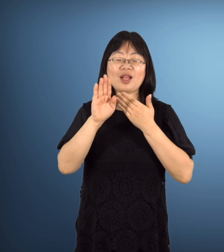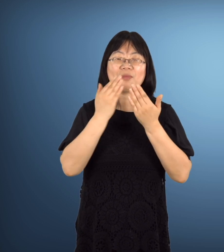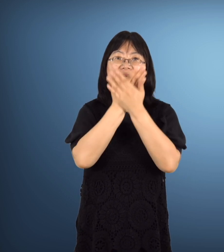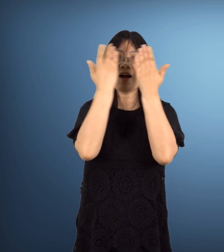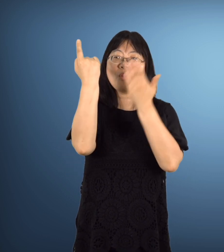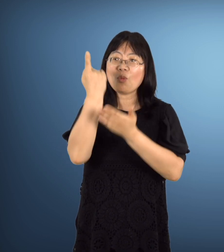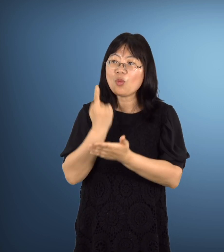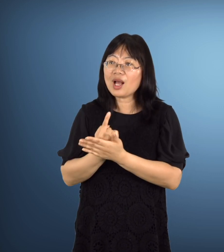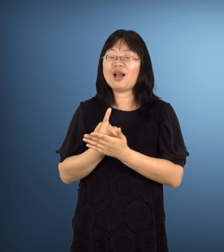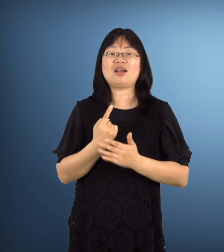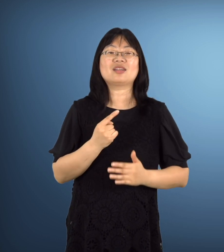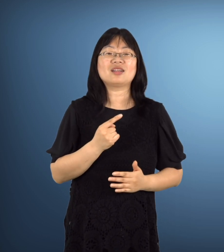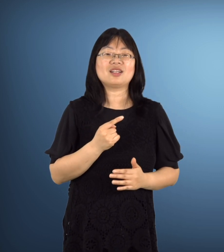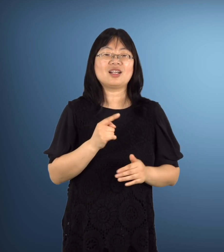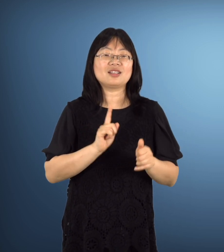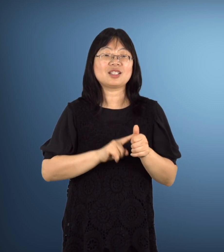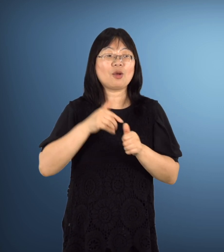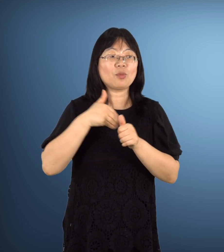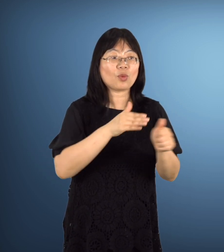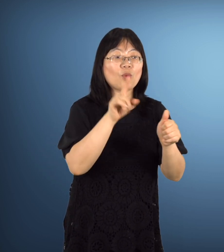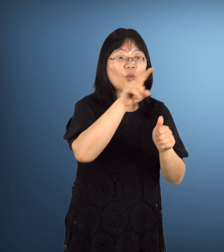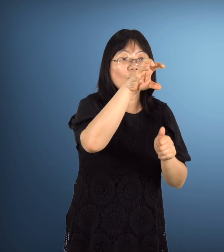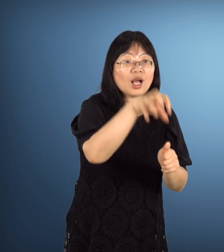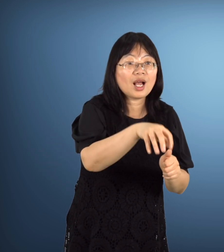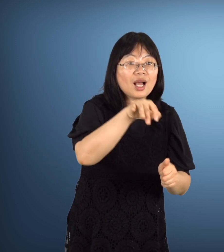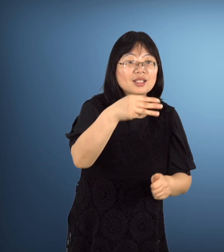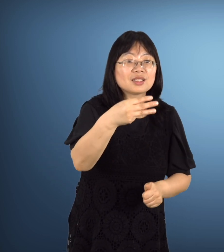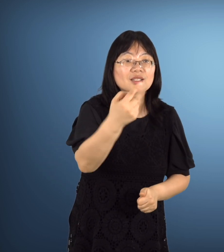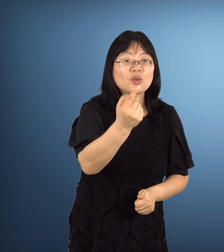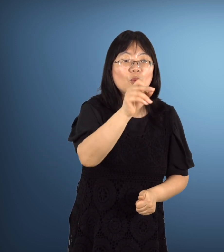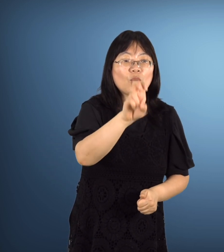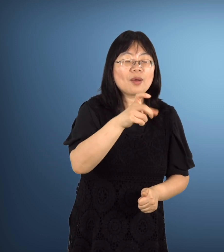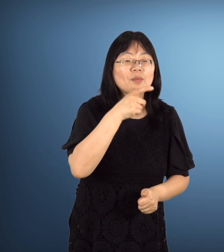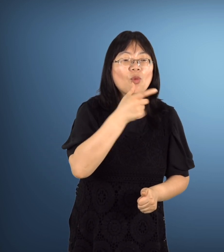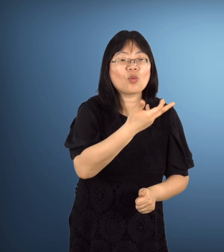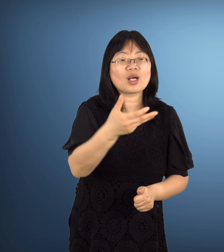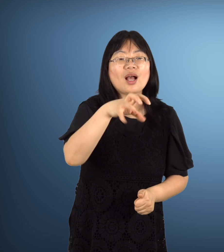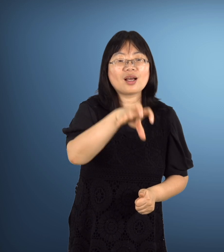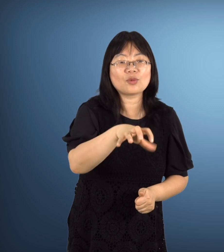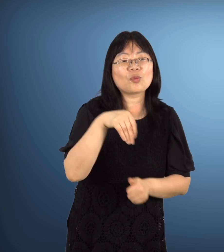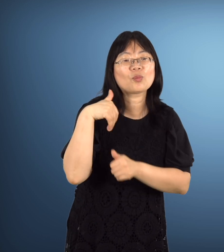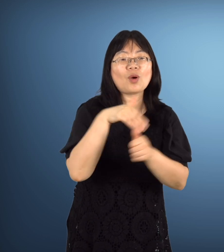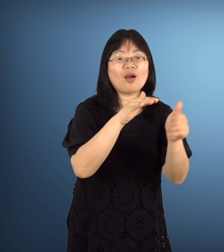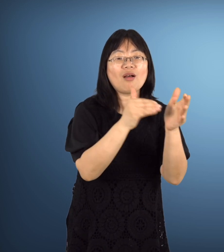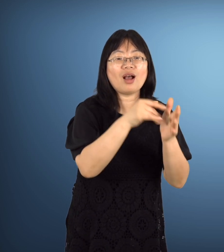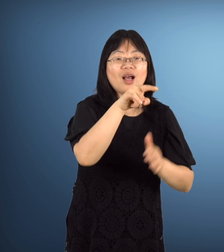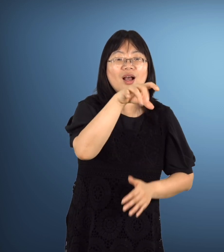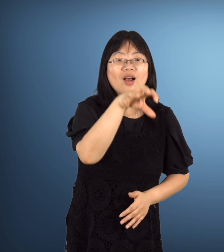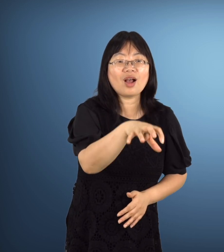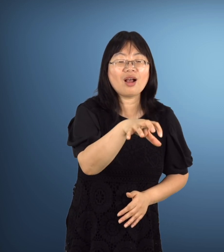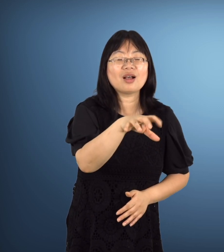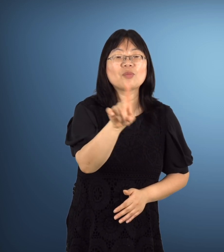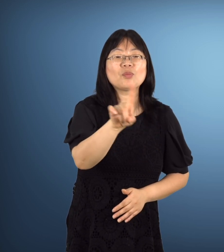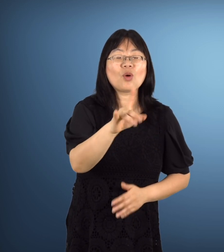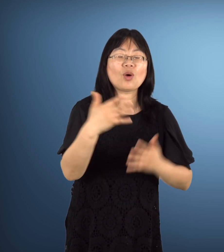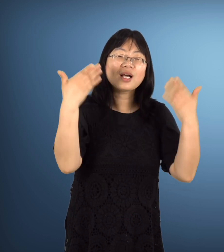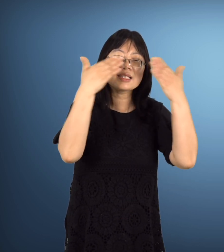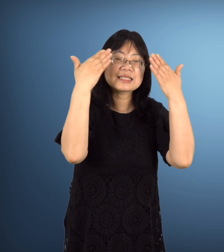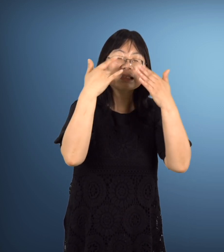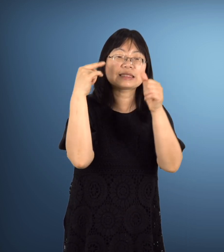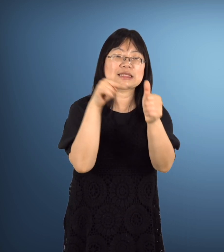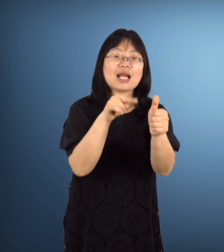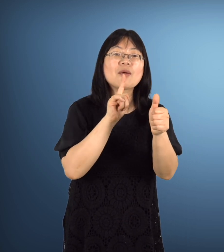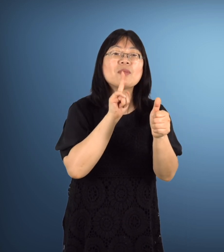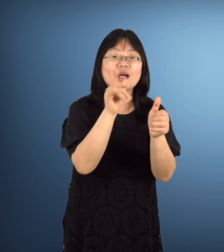그가 어디로 보내어집니까? 실로암 못가로 보내어집니다. 그리고 거기서 가서